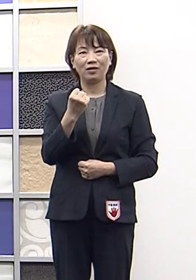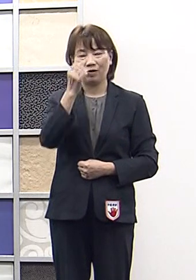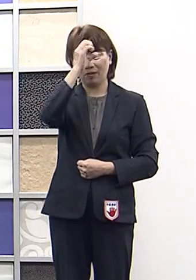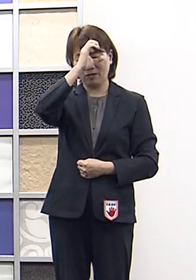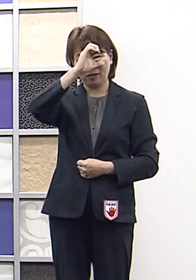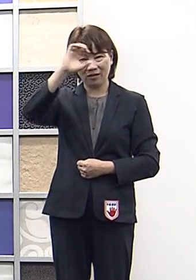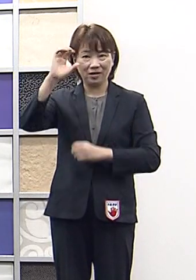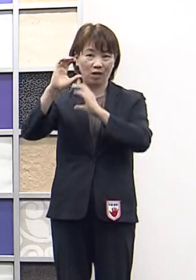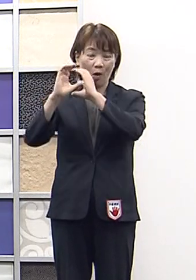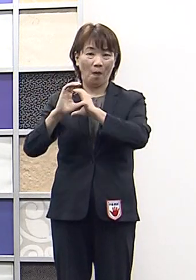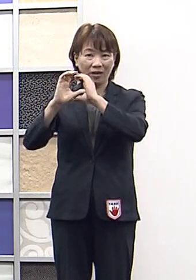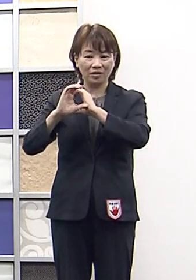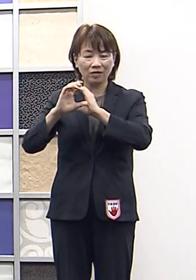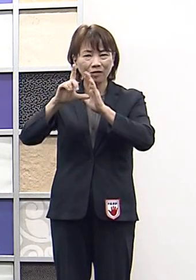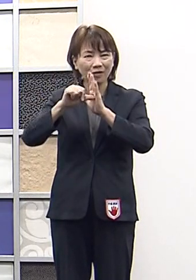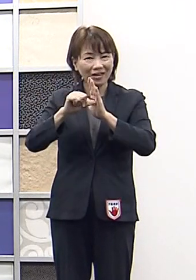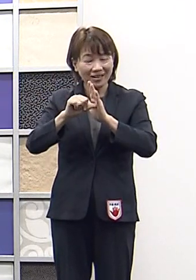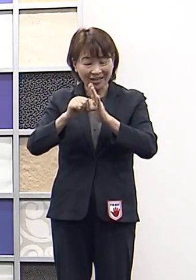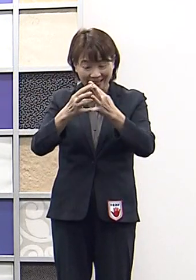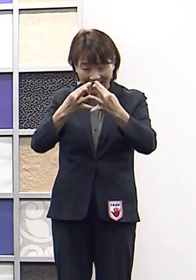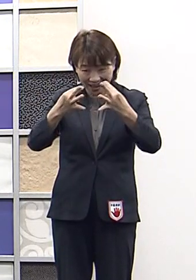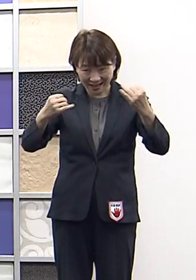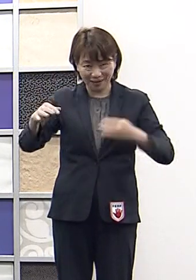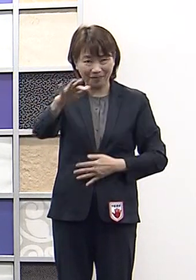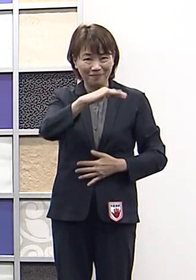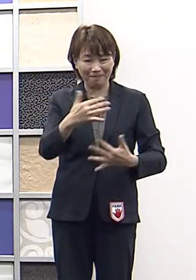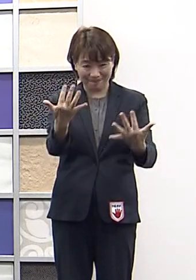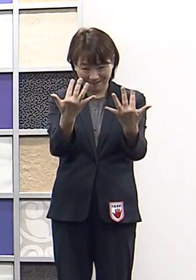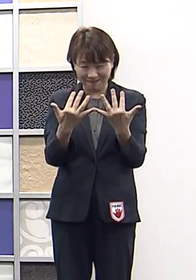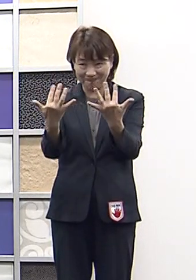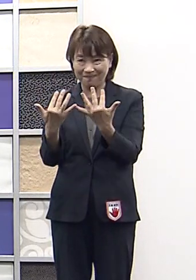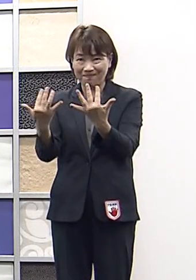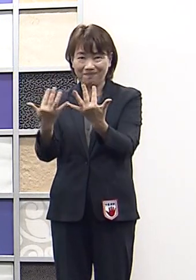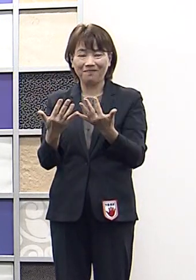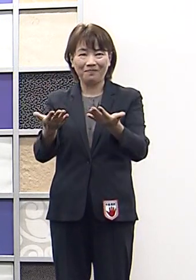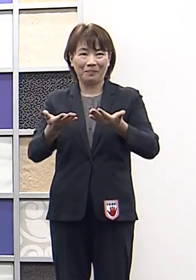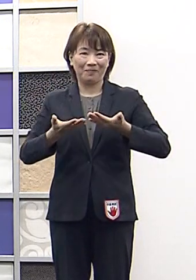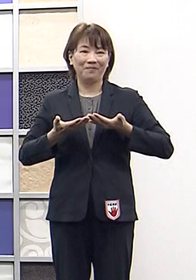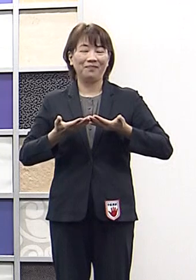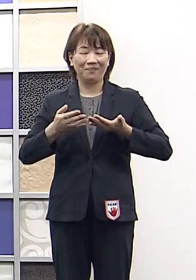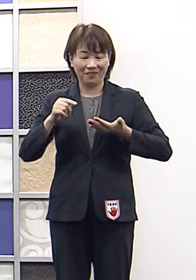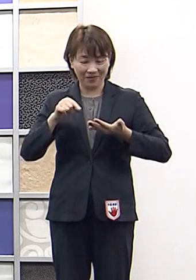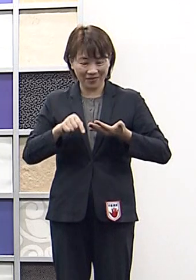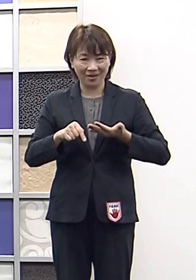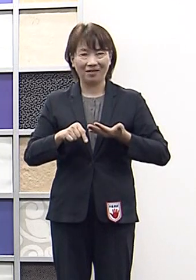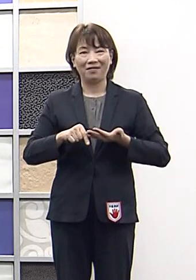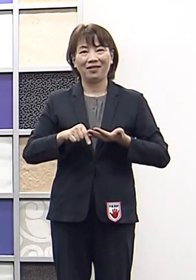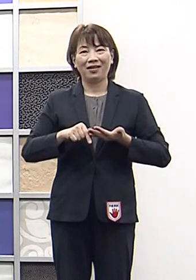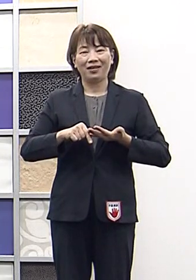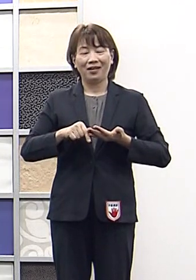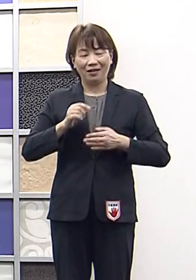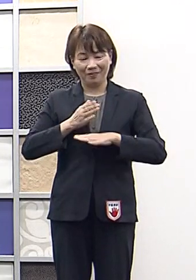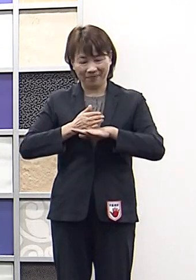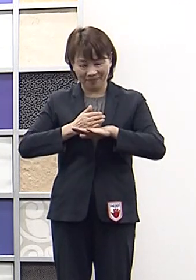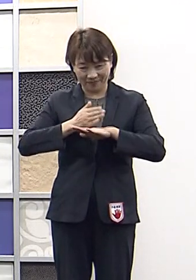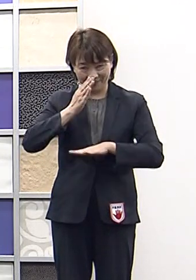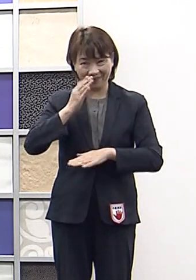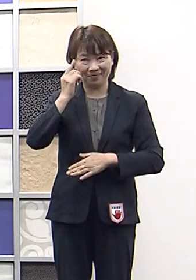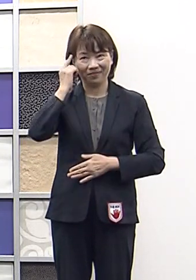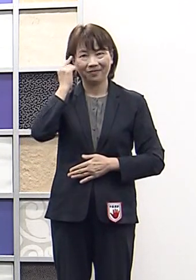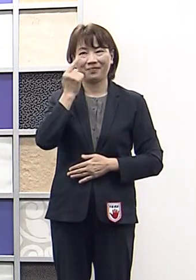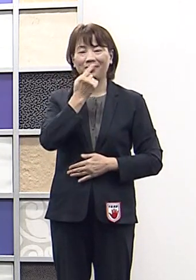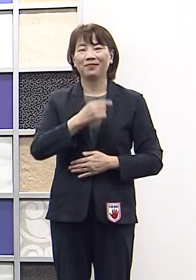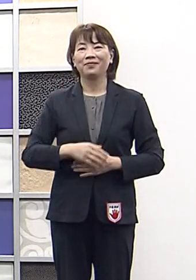の、皆様に、ご来店をいただき、またお祭りを、参加していただいたことは、本当にありがたいと思っておりま